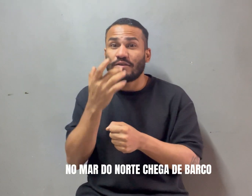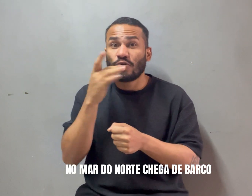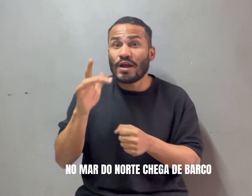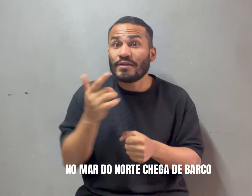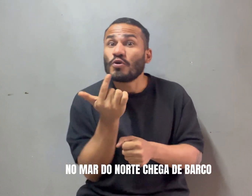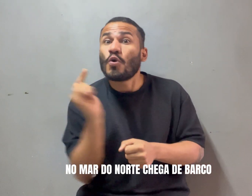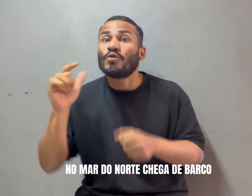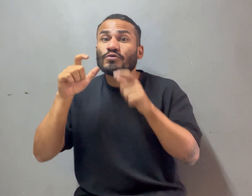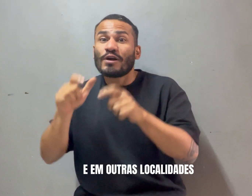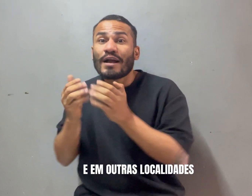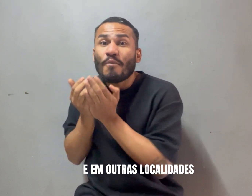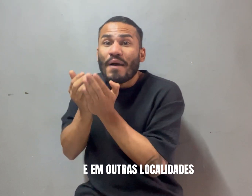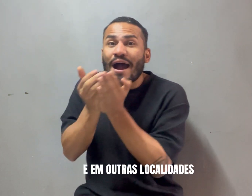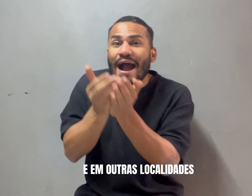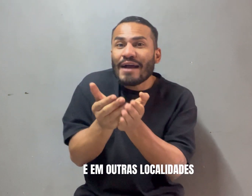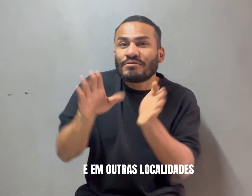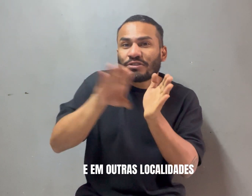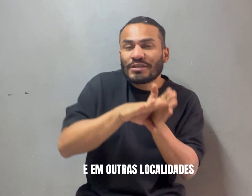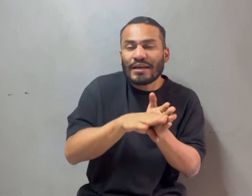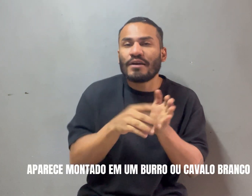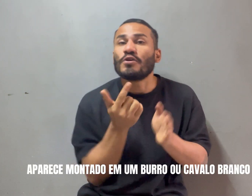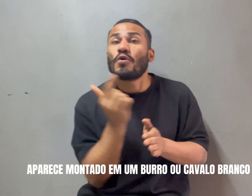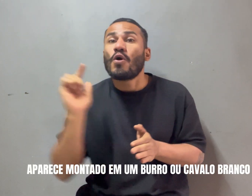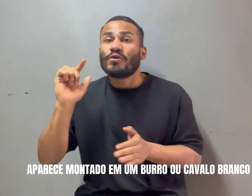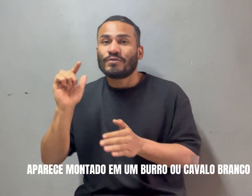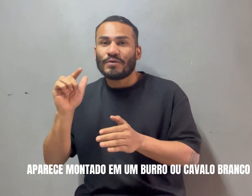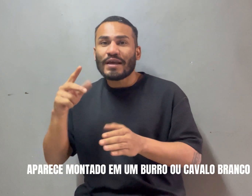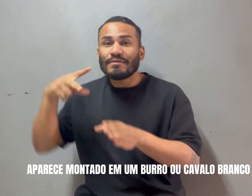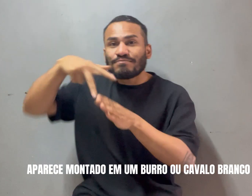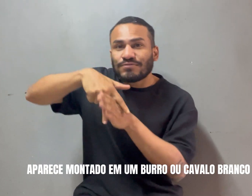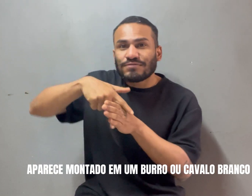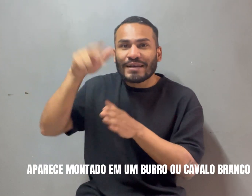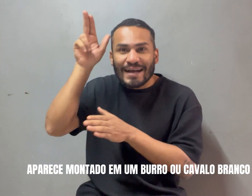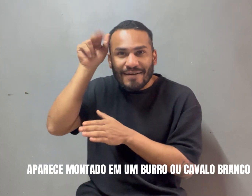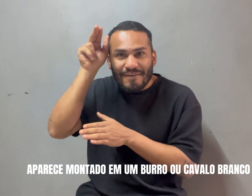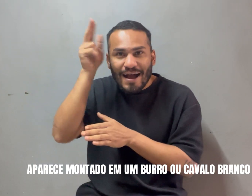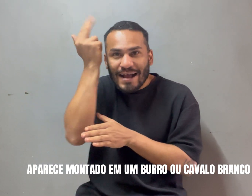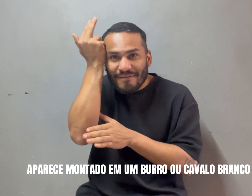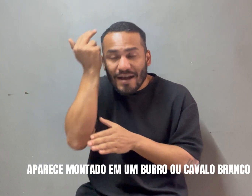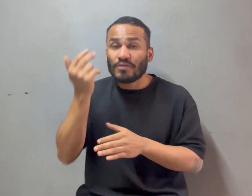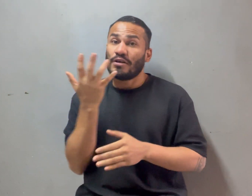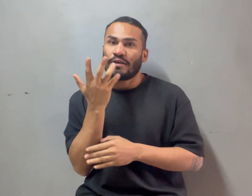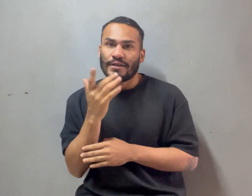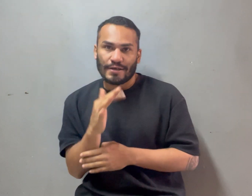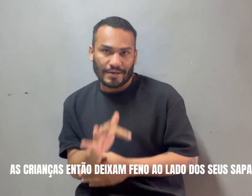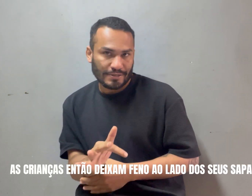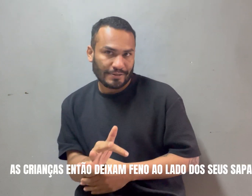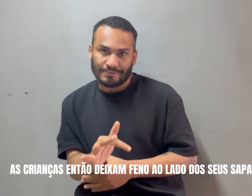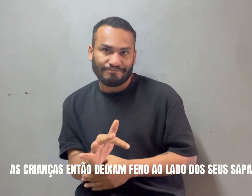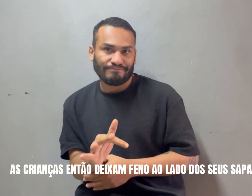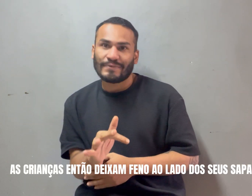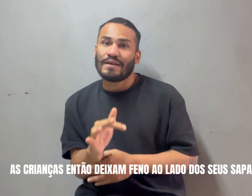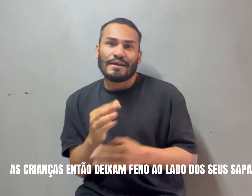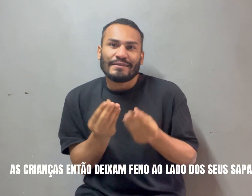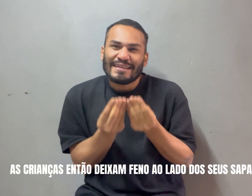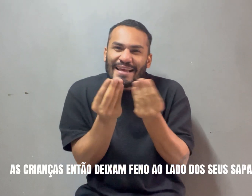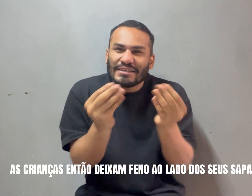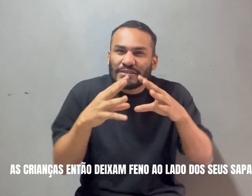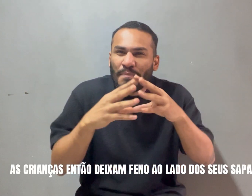de barco, e em outras localidades aparece montado em um burro ou cavalo branco. As crianças, então, deixam feno